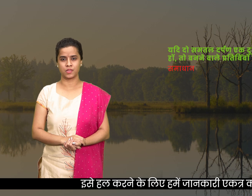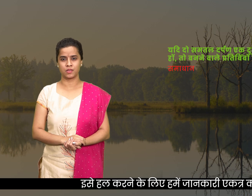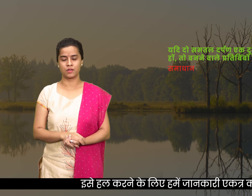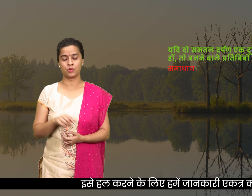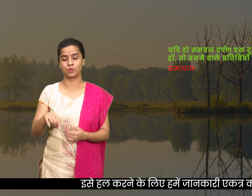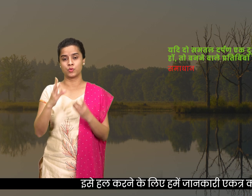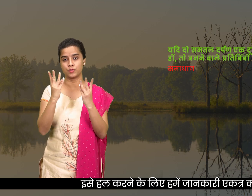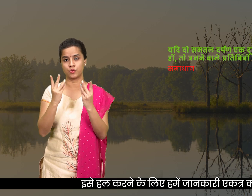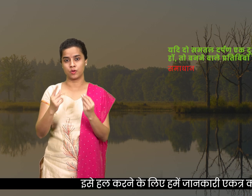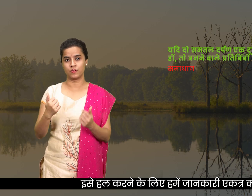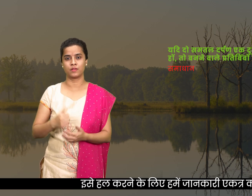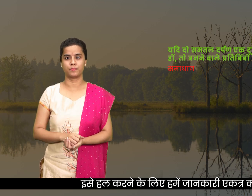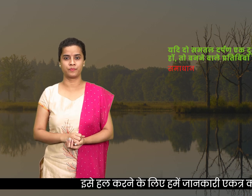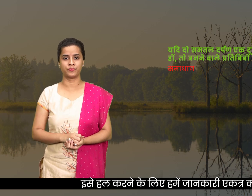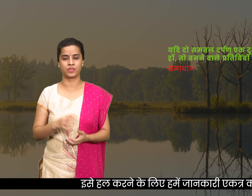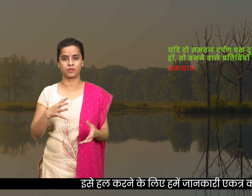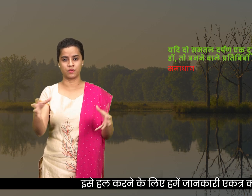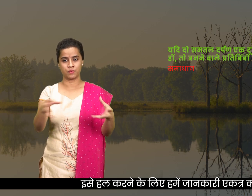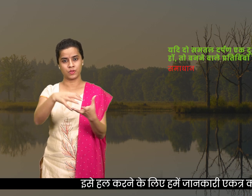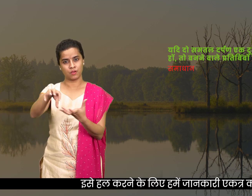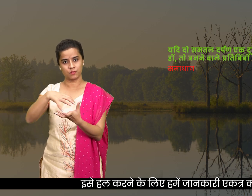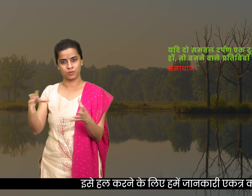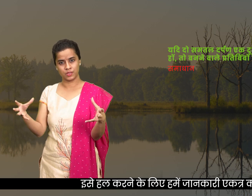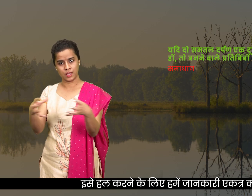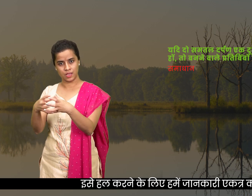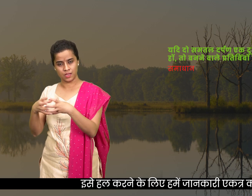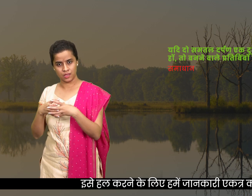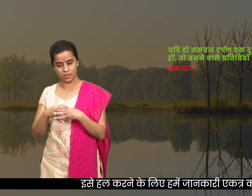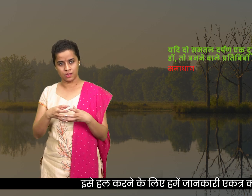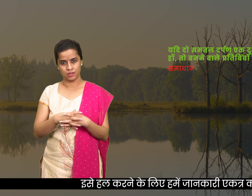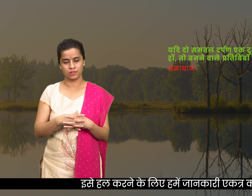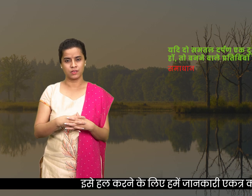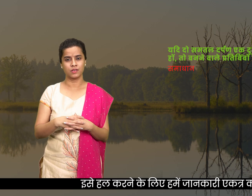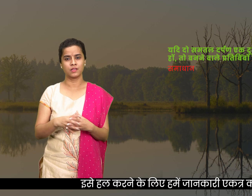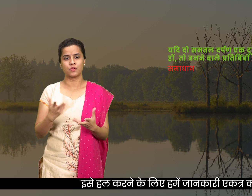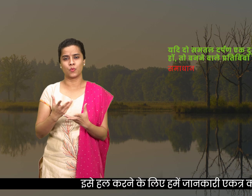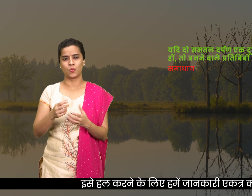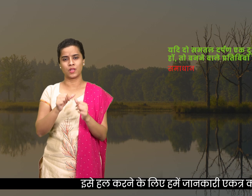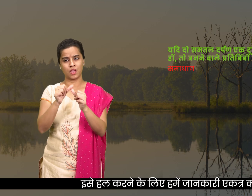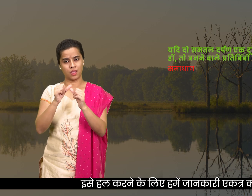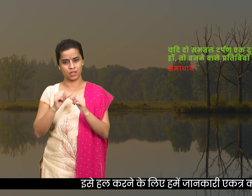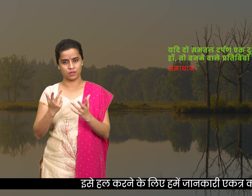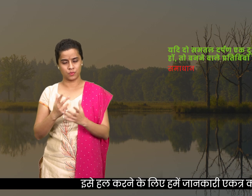इसे हल करने के लिए हमें जानकारी एकत्र करनी होगी,